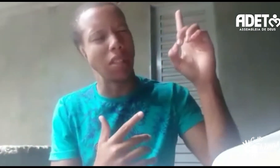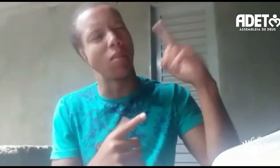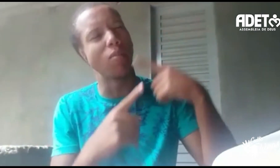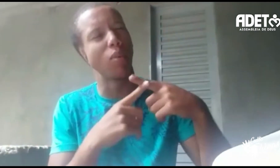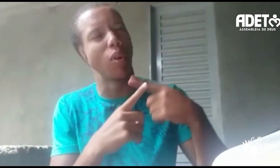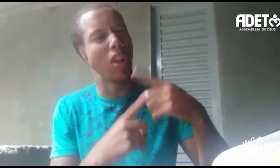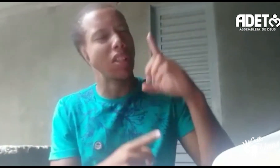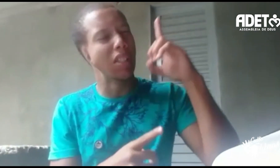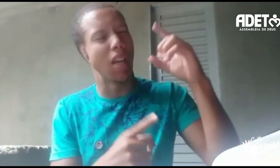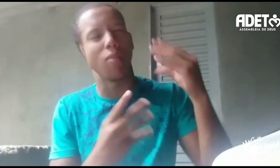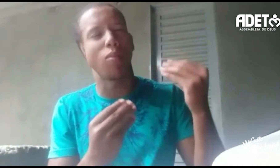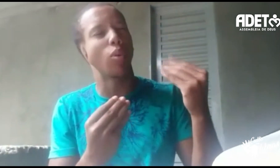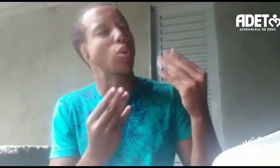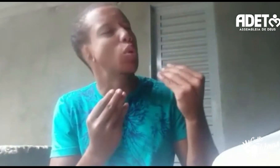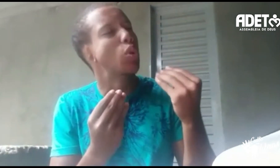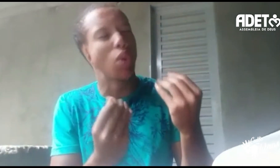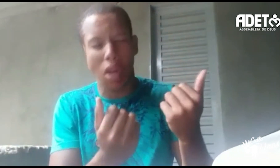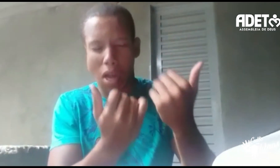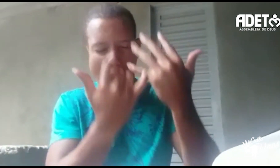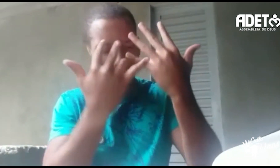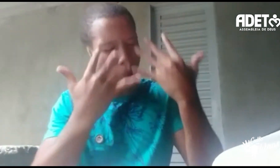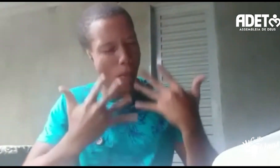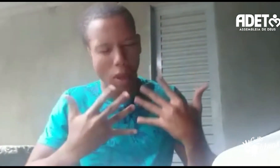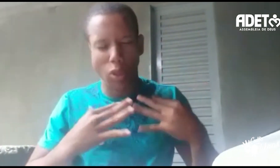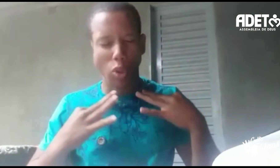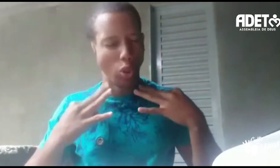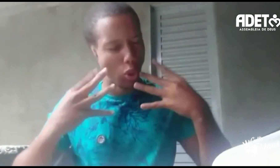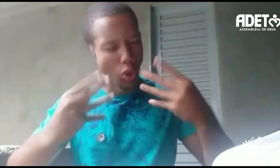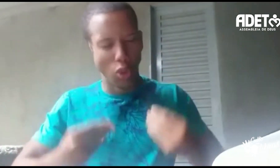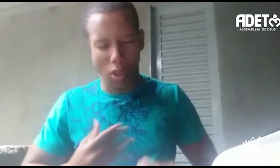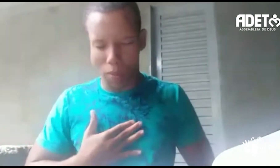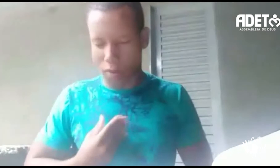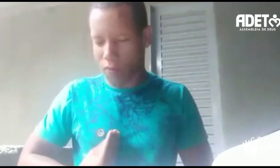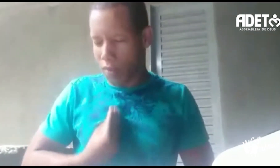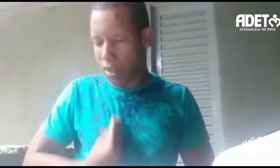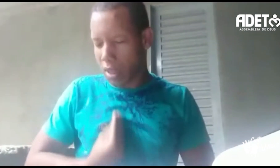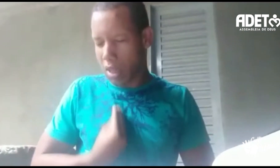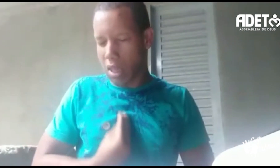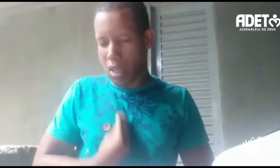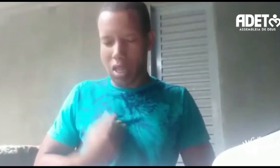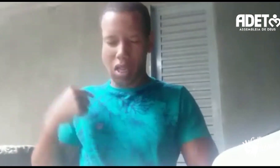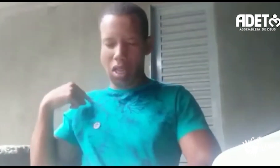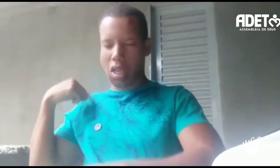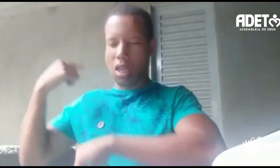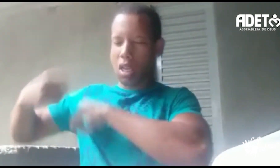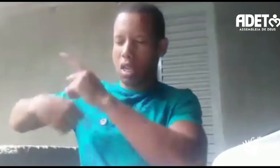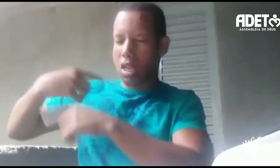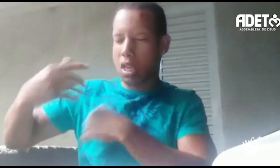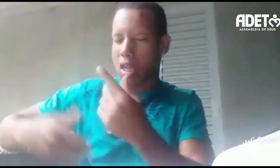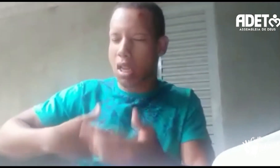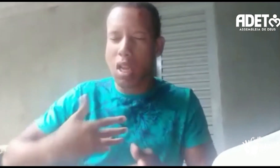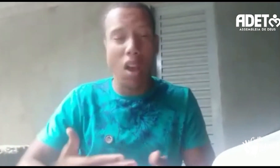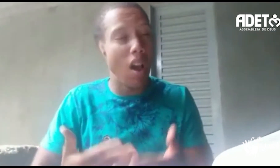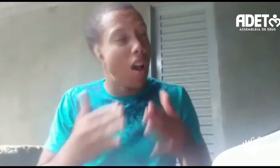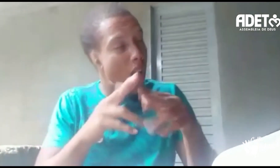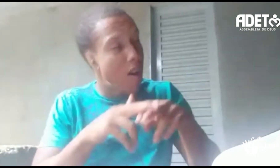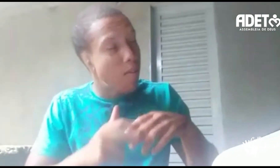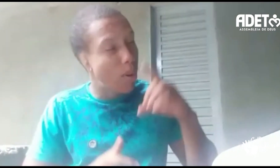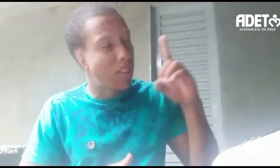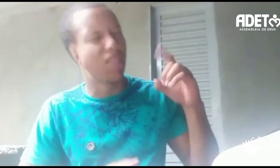bênçãos na vida dessa pessoa, Senhor. Muito obrigado, muito obrigado por eu ser abençoado. Obrigado por abençoar a minha vida e toda